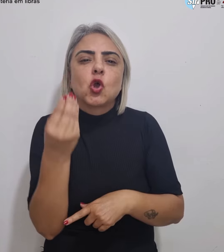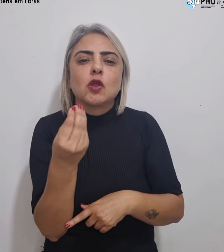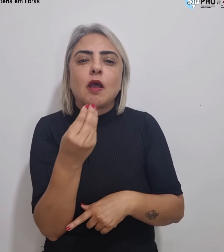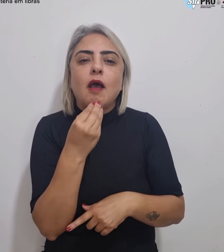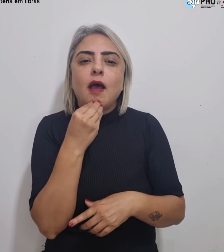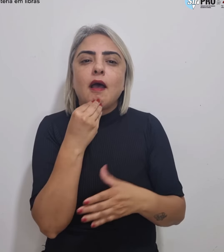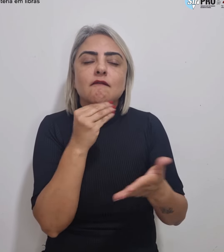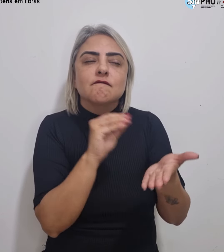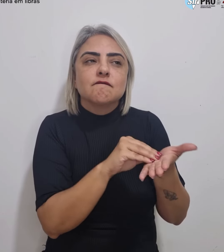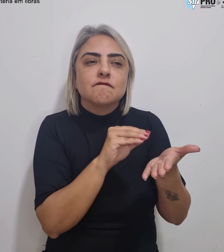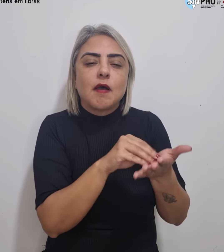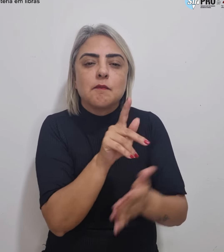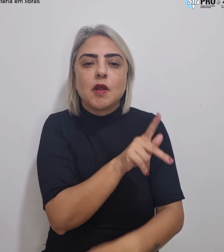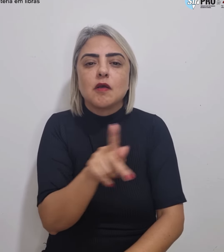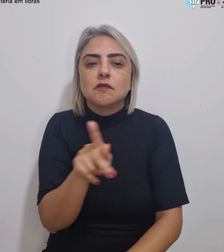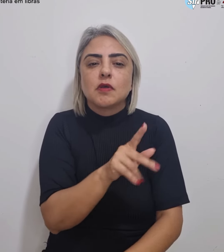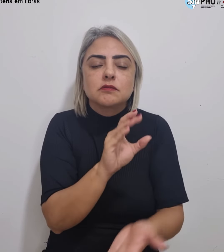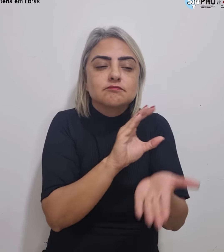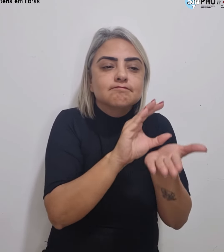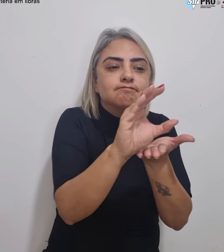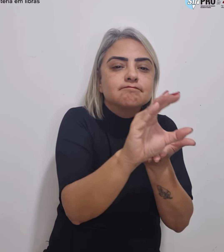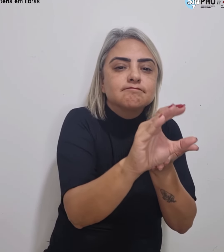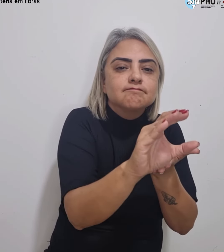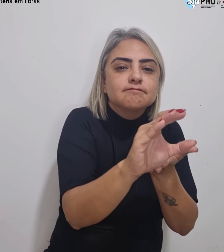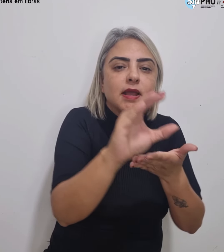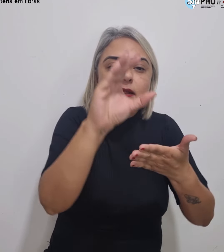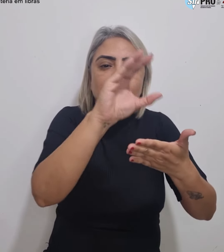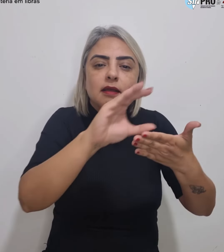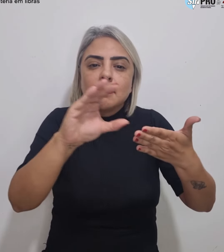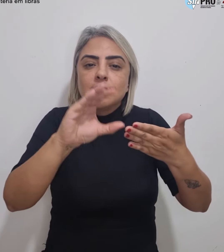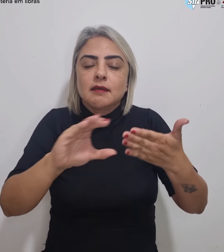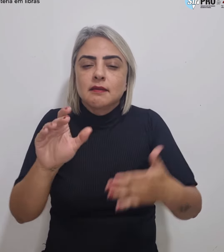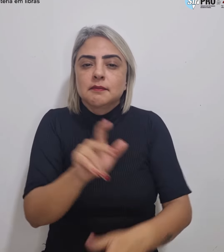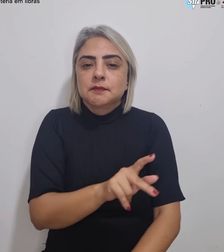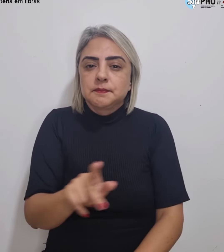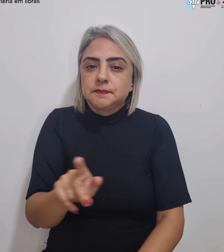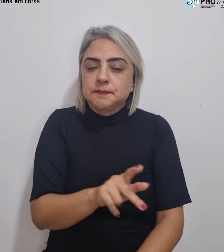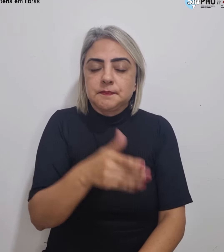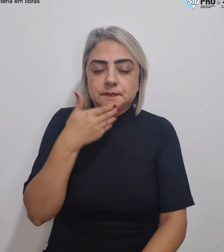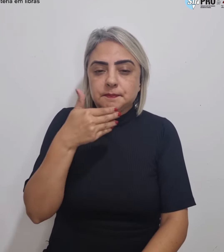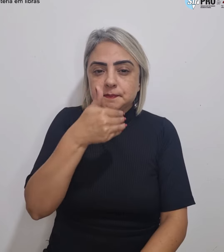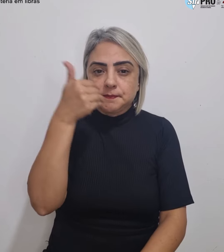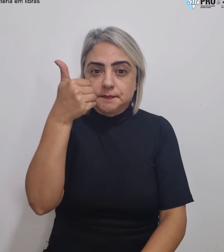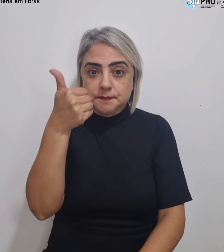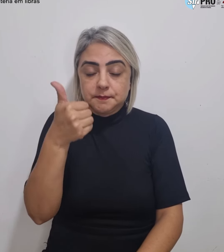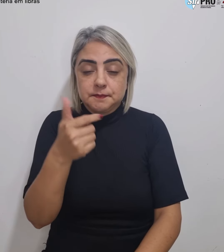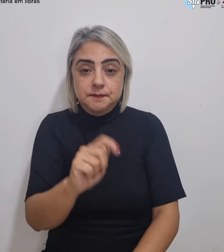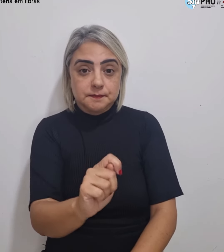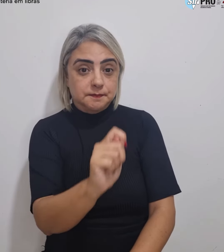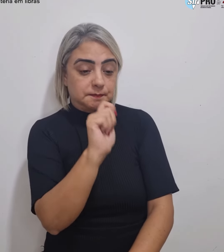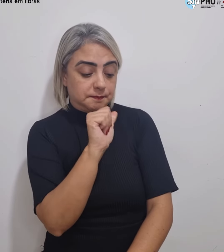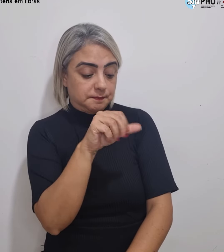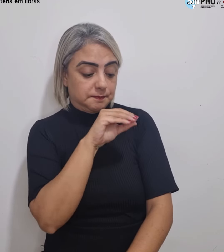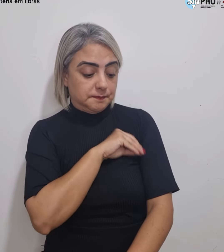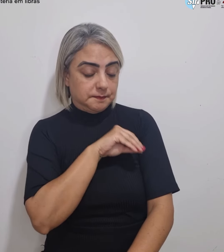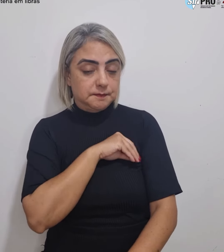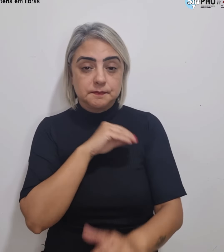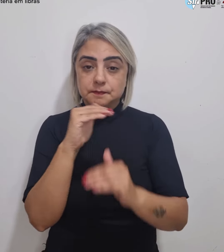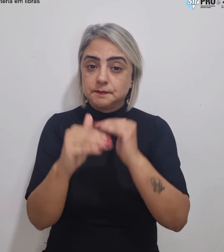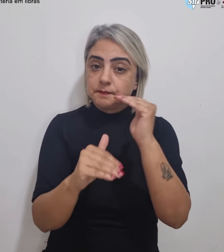professores o investimento na carreira do professor, melhorando seus benefícios, desenvolvendo redes